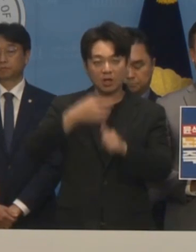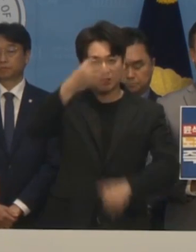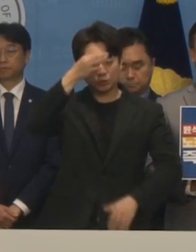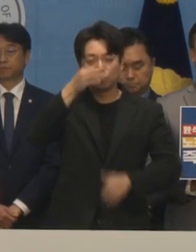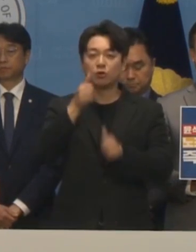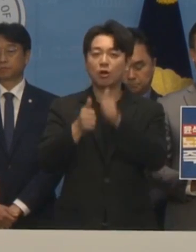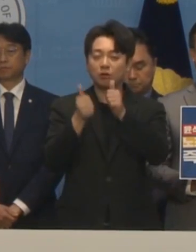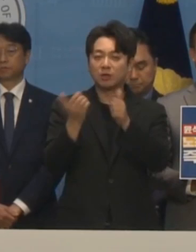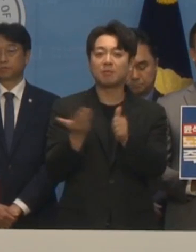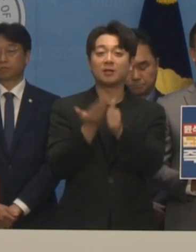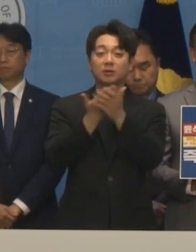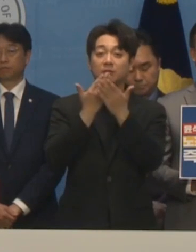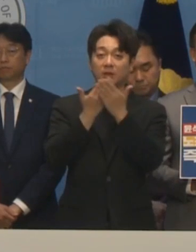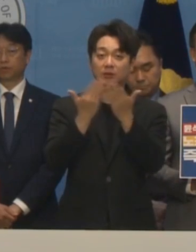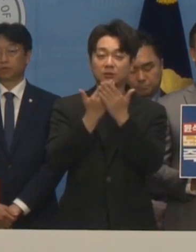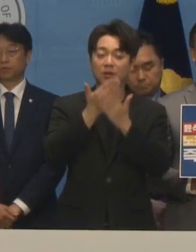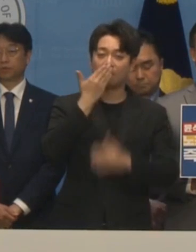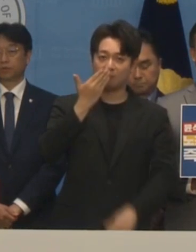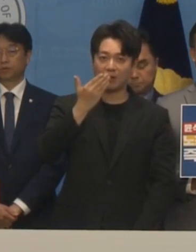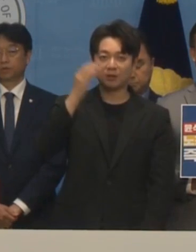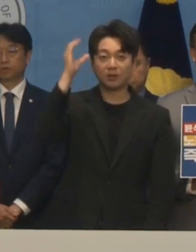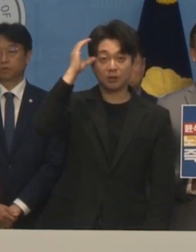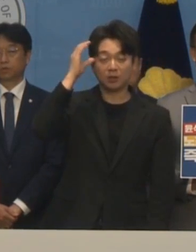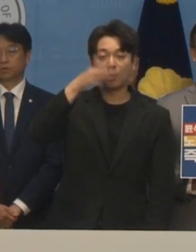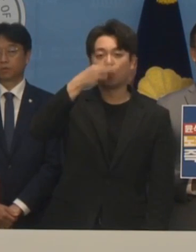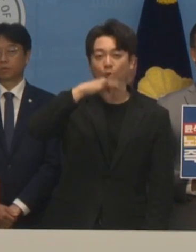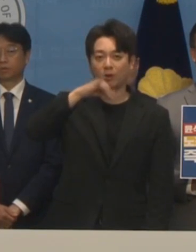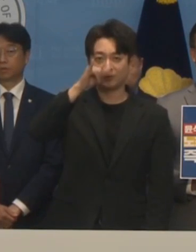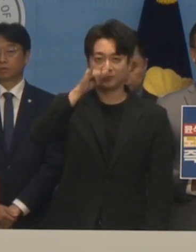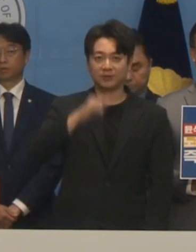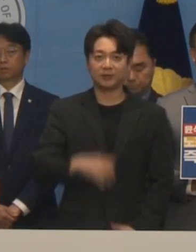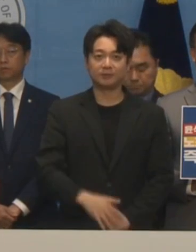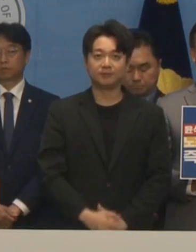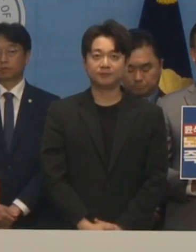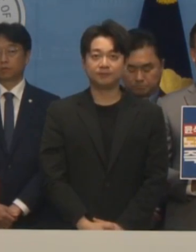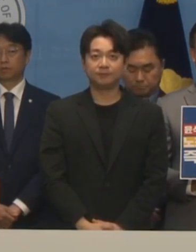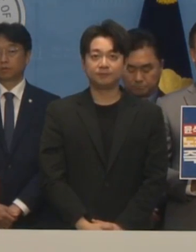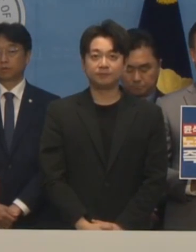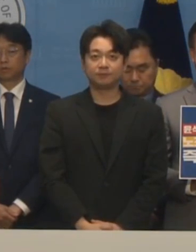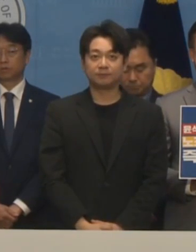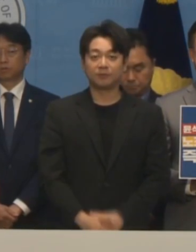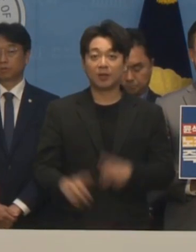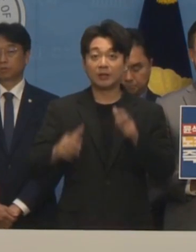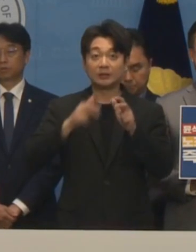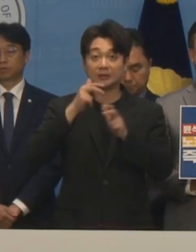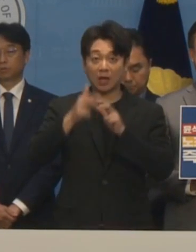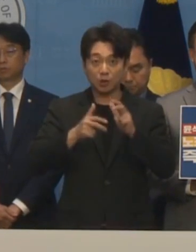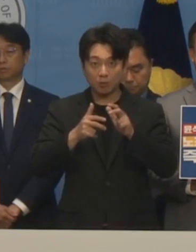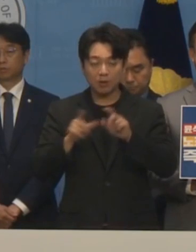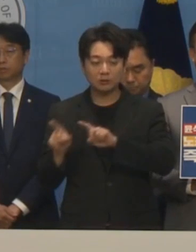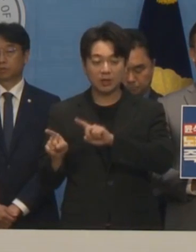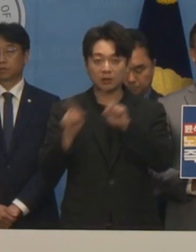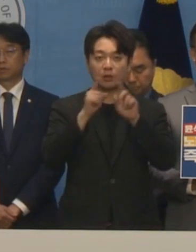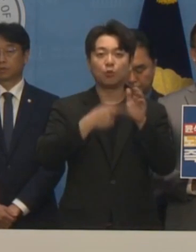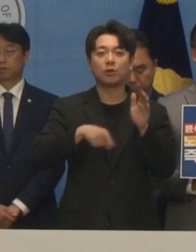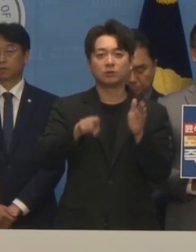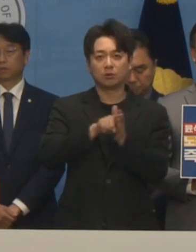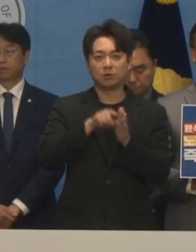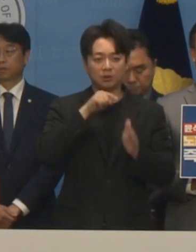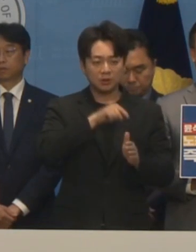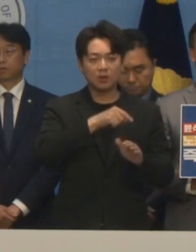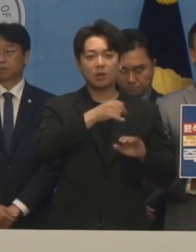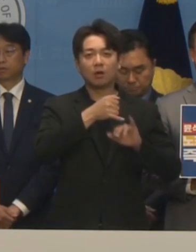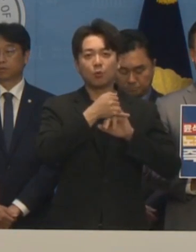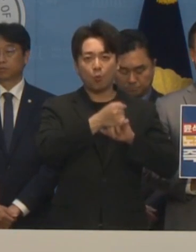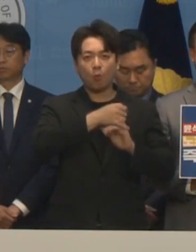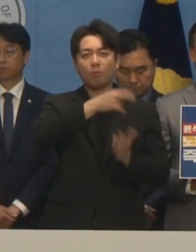활력을 불어넣는 효과도 발생할 것입니다. 오히려 산업 생태계를 되살리기 위해서라도 이